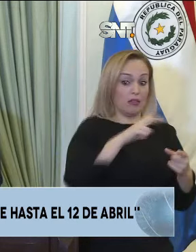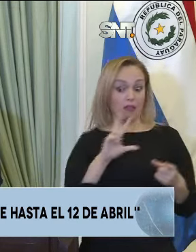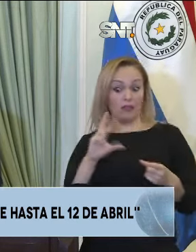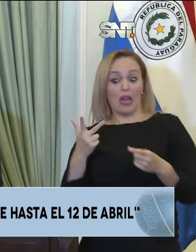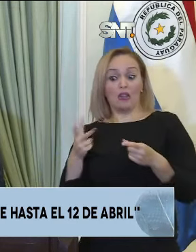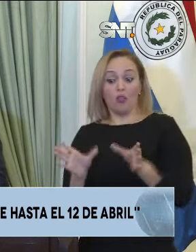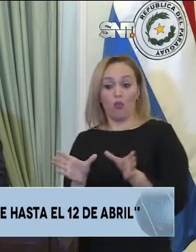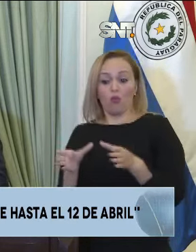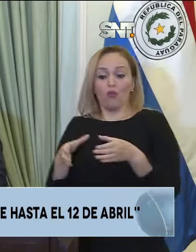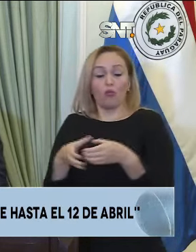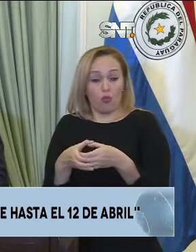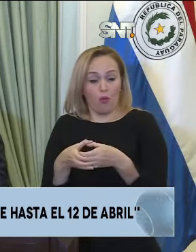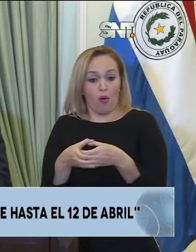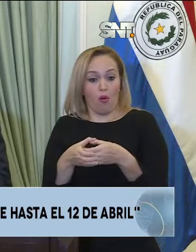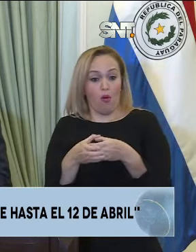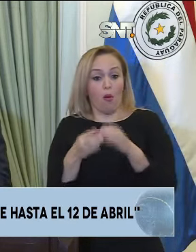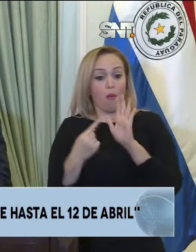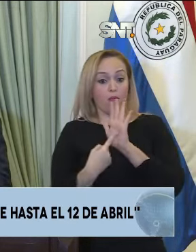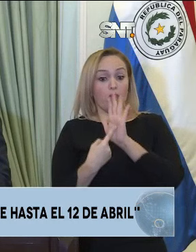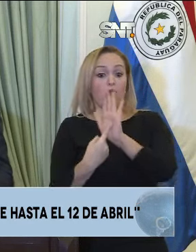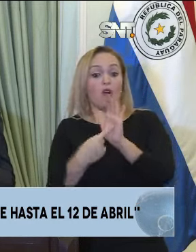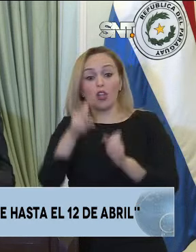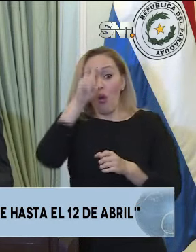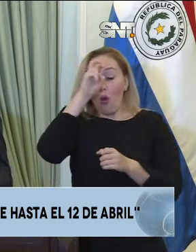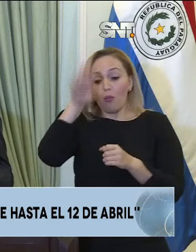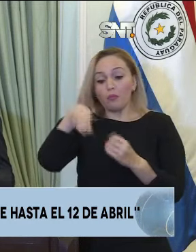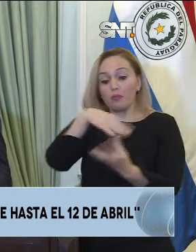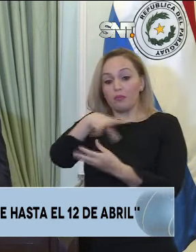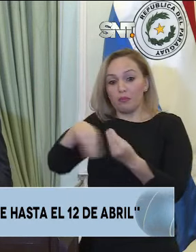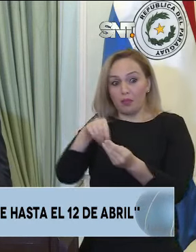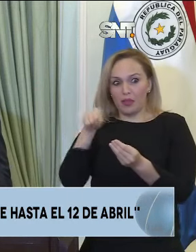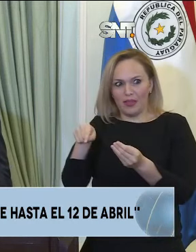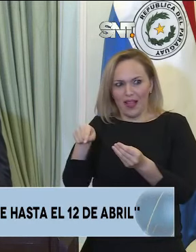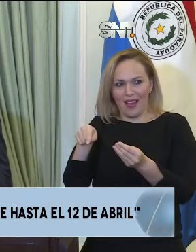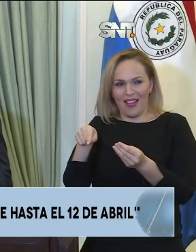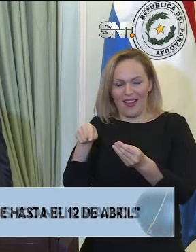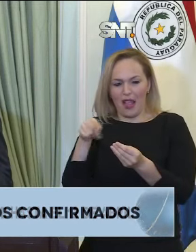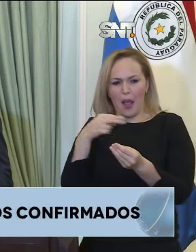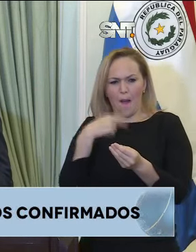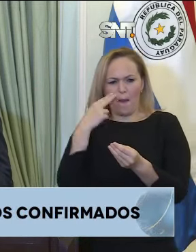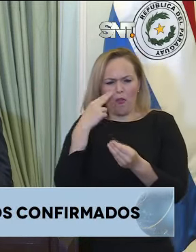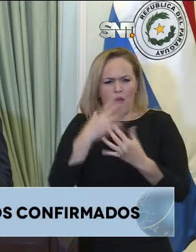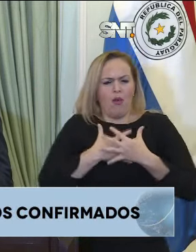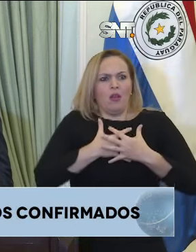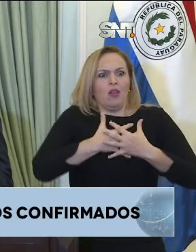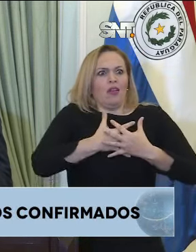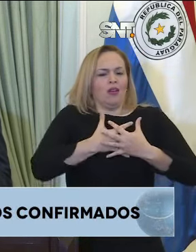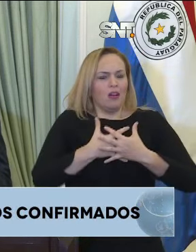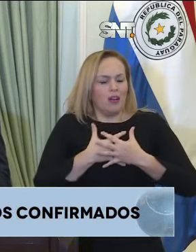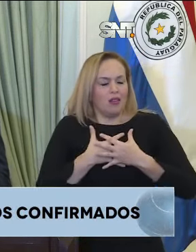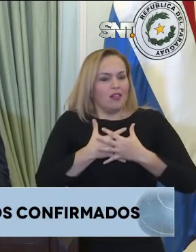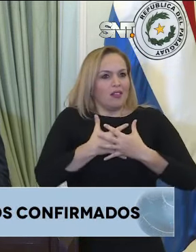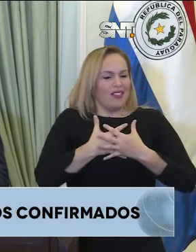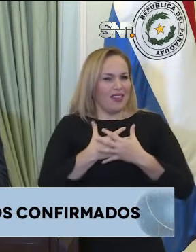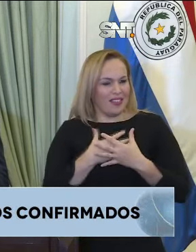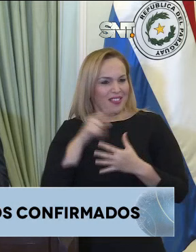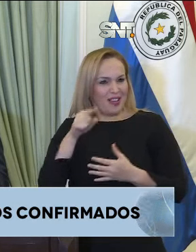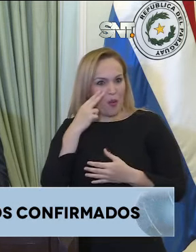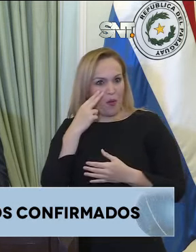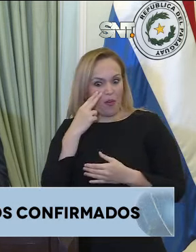grupo que es un muestreo de hospitales de la comunidad que han consultado por problemas respiratorios. En este caso,